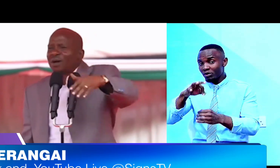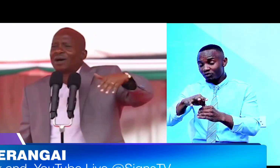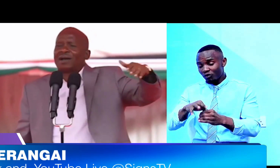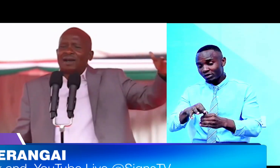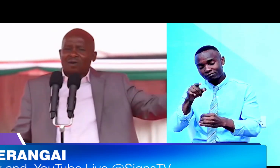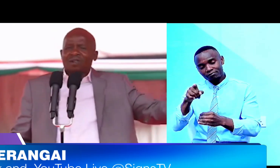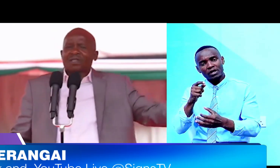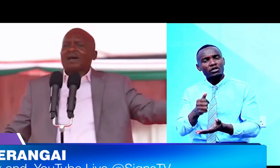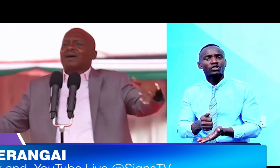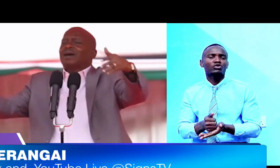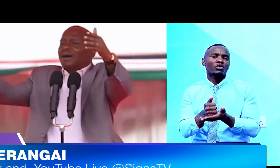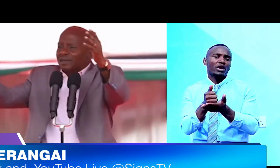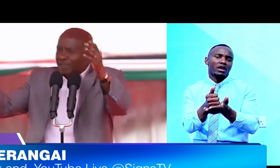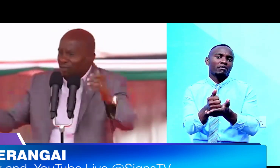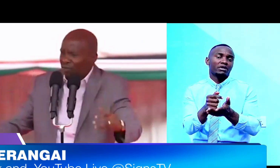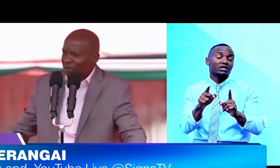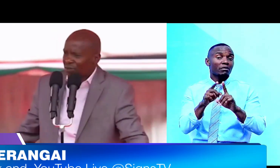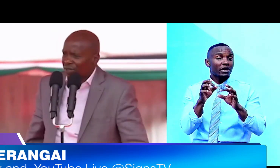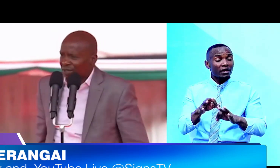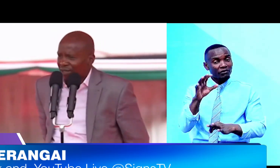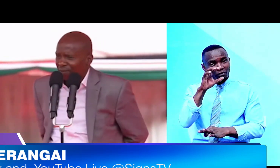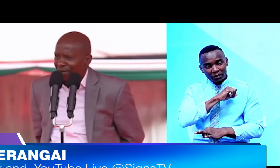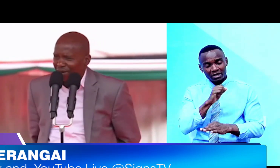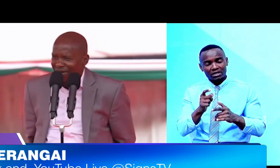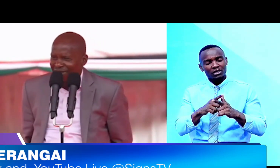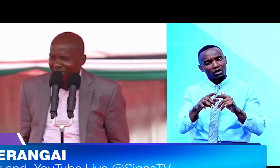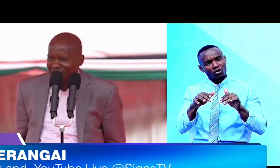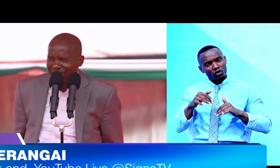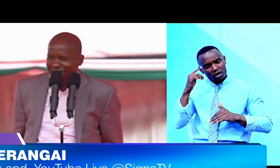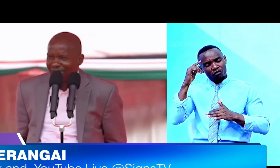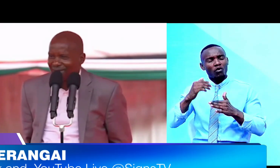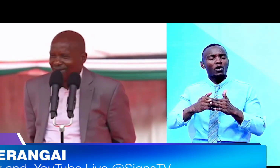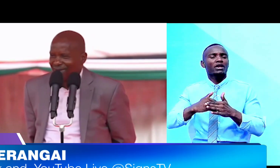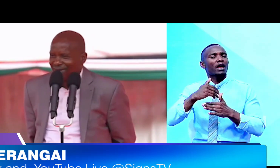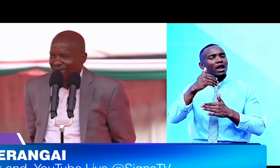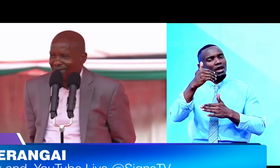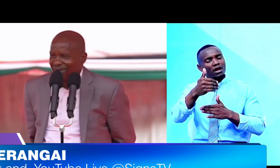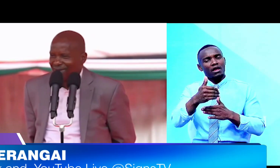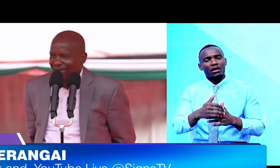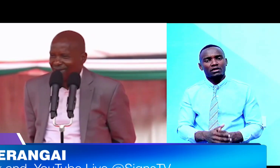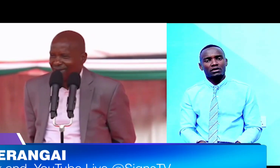hajachaguliwa anangojea atachaguliwa siku ingine, ama namna gani jameni?